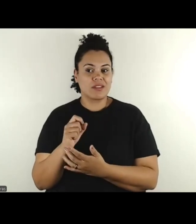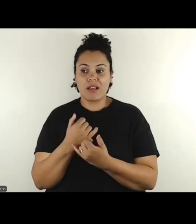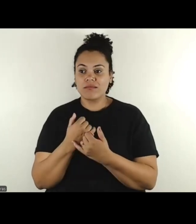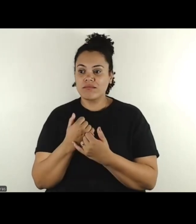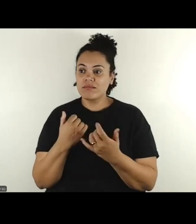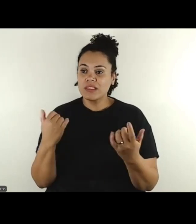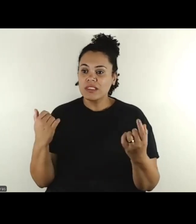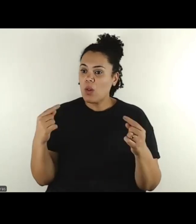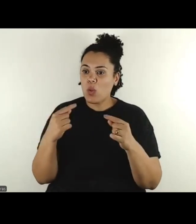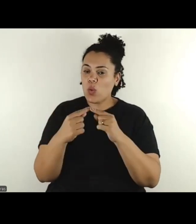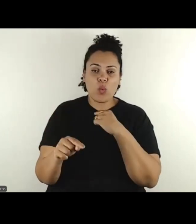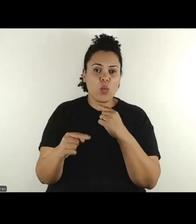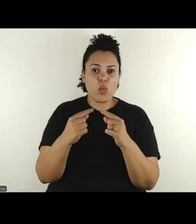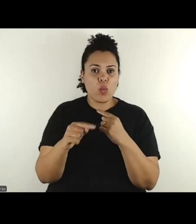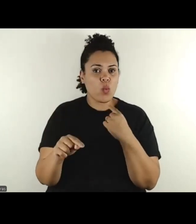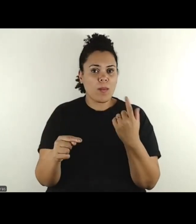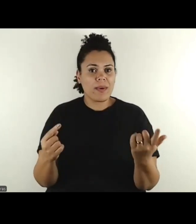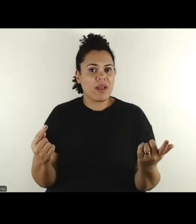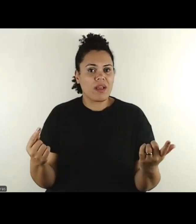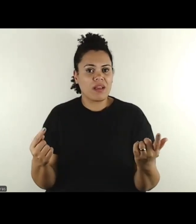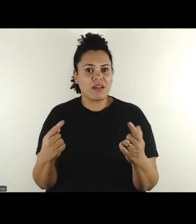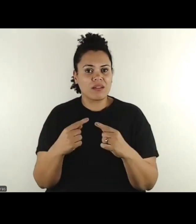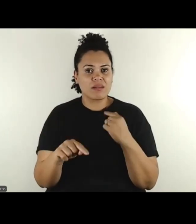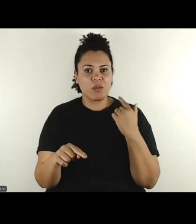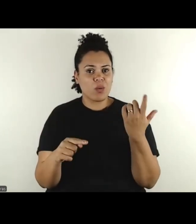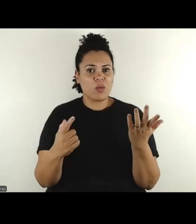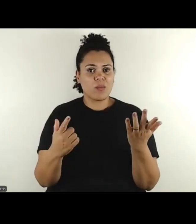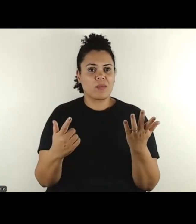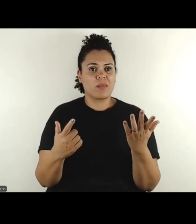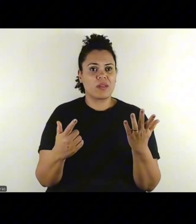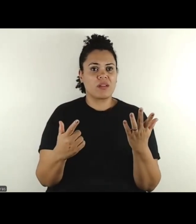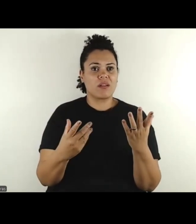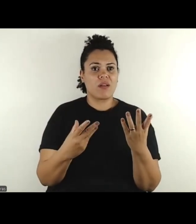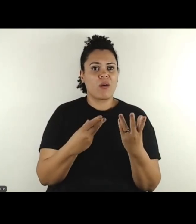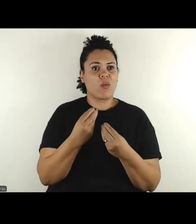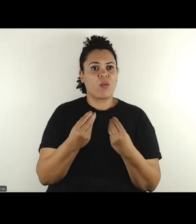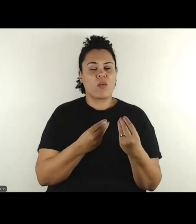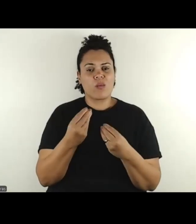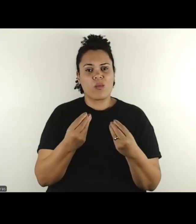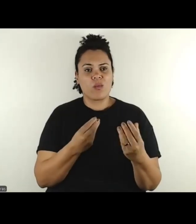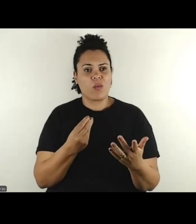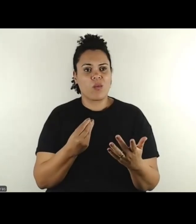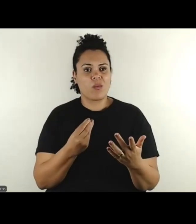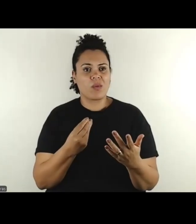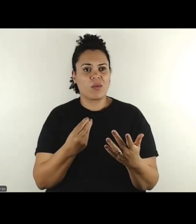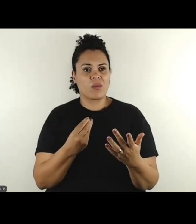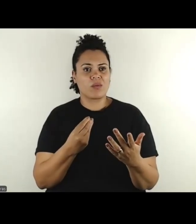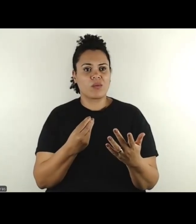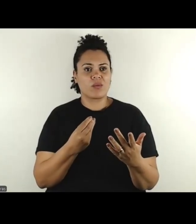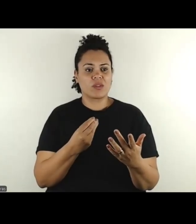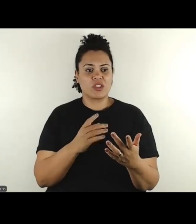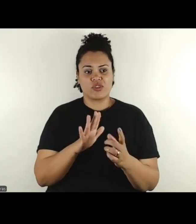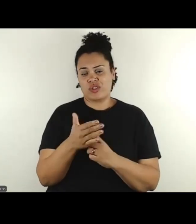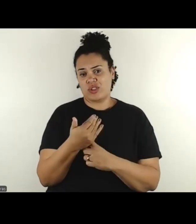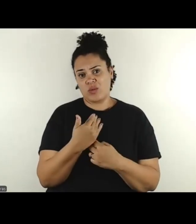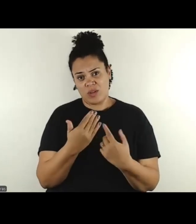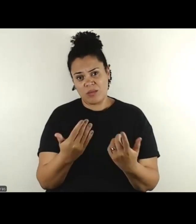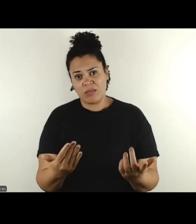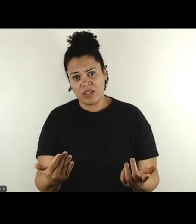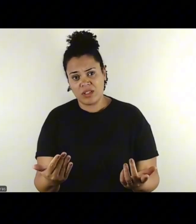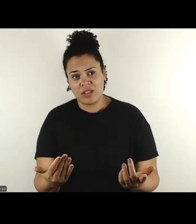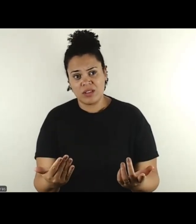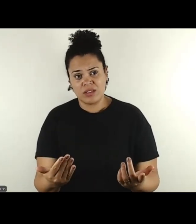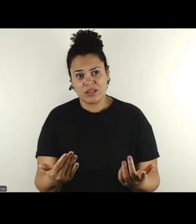chocar com esse modelo de atenção, né, ou de acolhimento